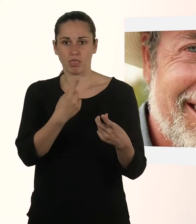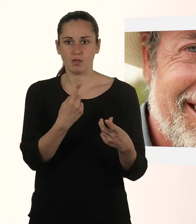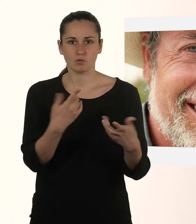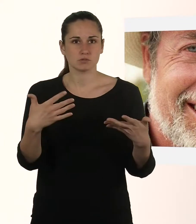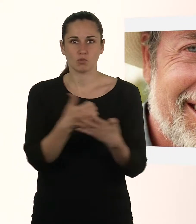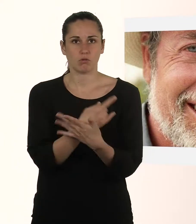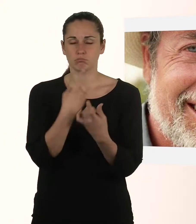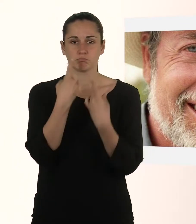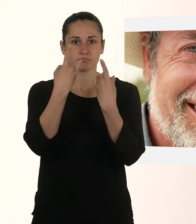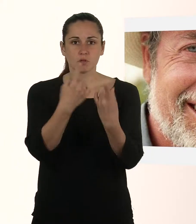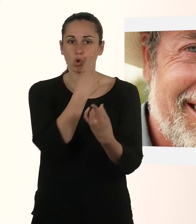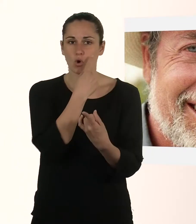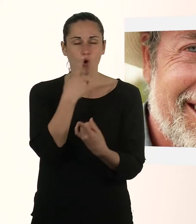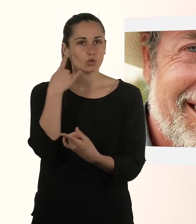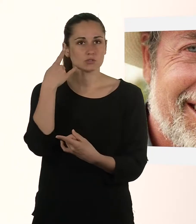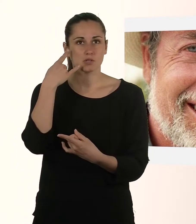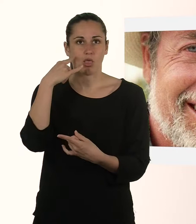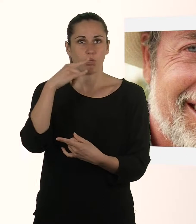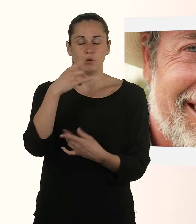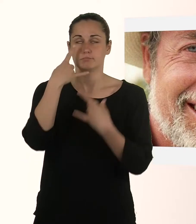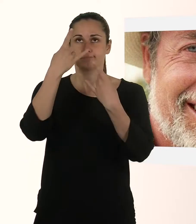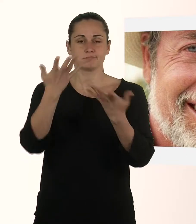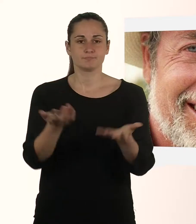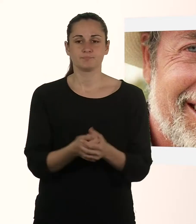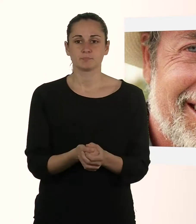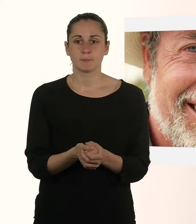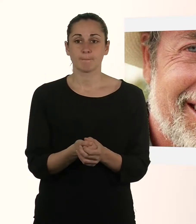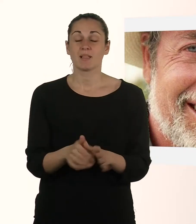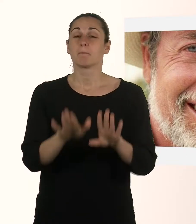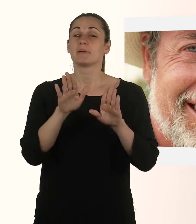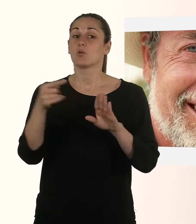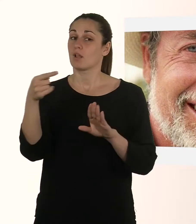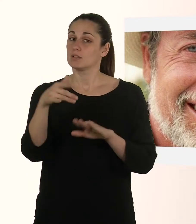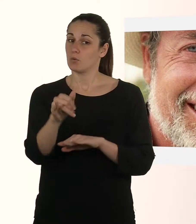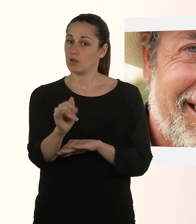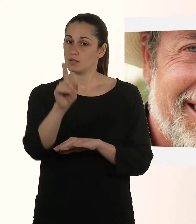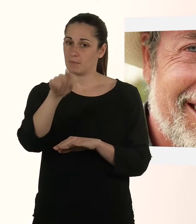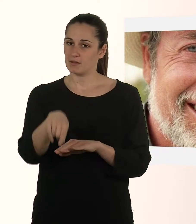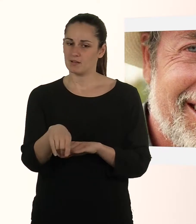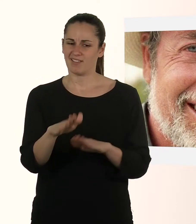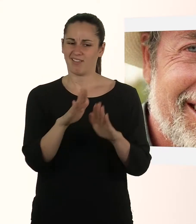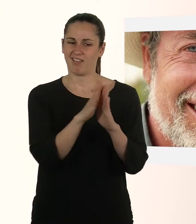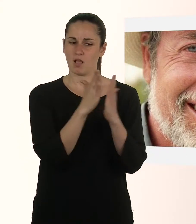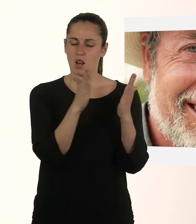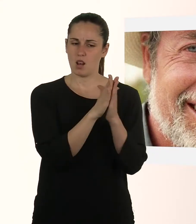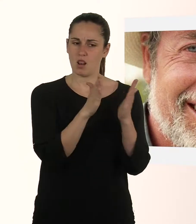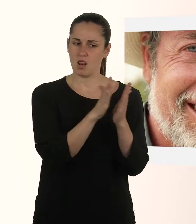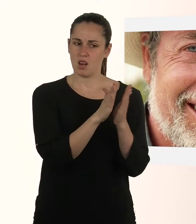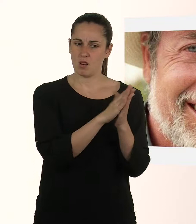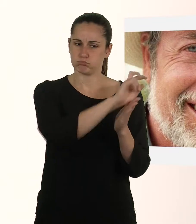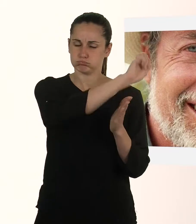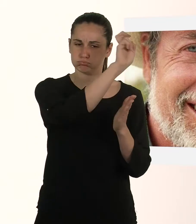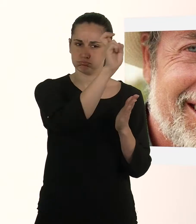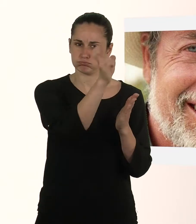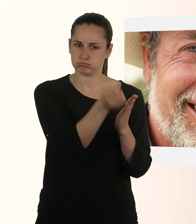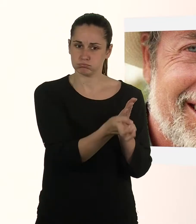con esos ojos azules, etcétera, ¿no? Tiene un inconveniente y es que su obra es tan ecléctica y además tenía la manía de no